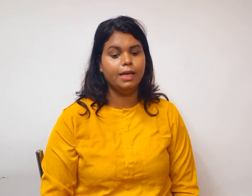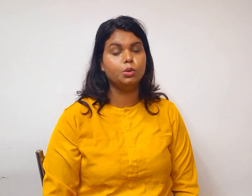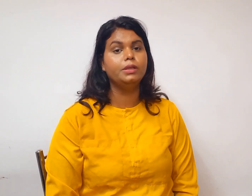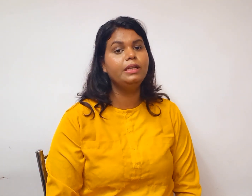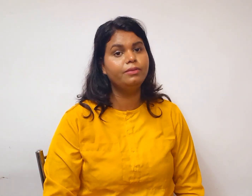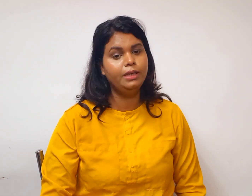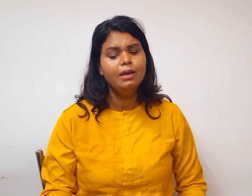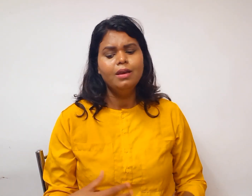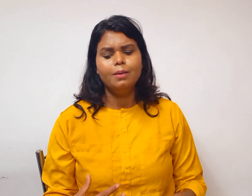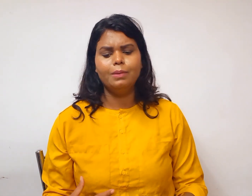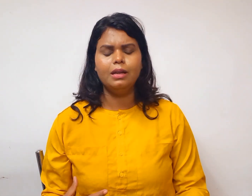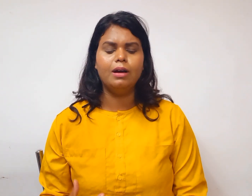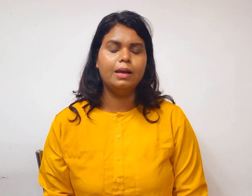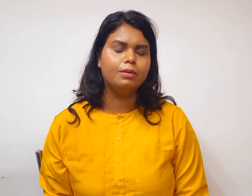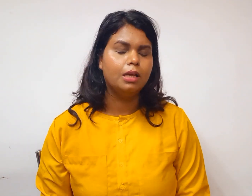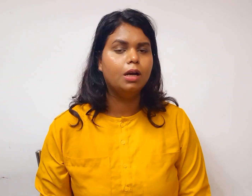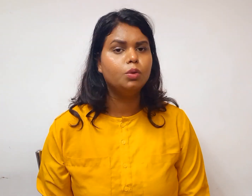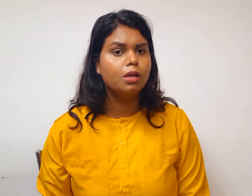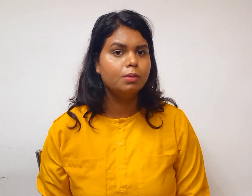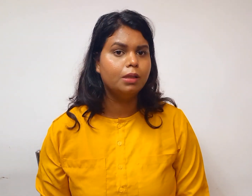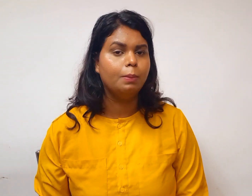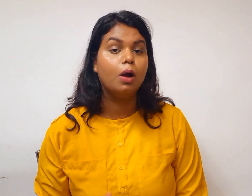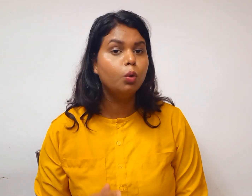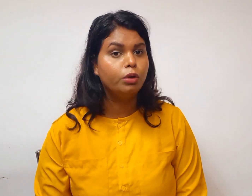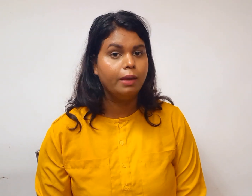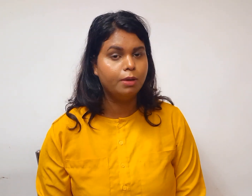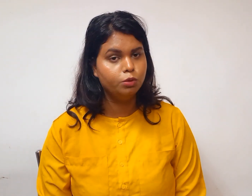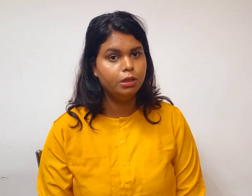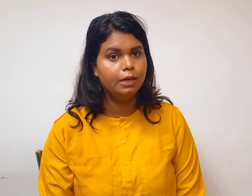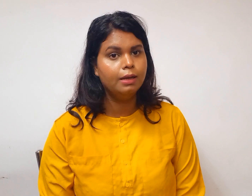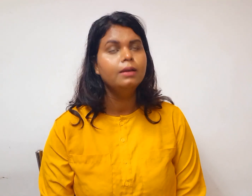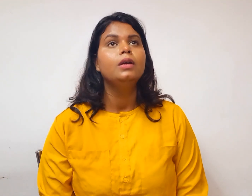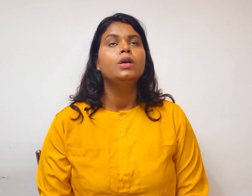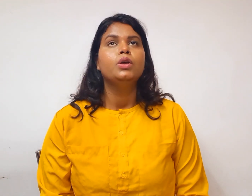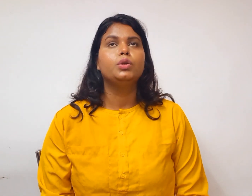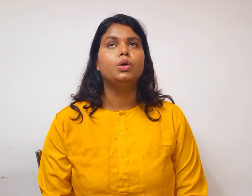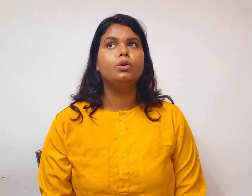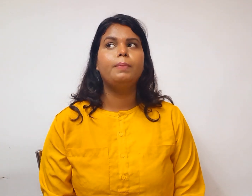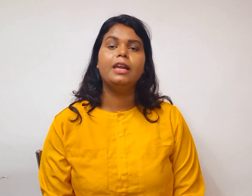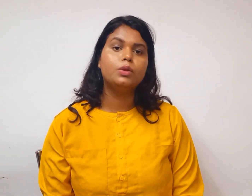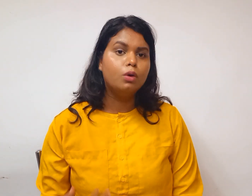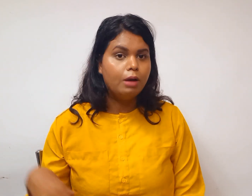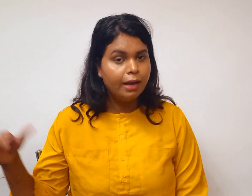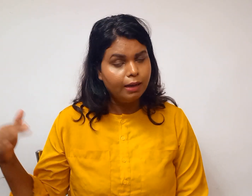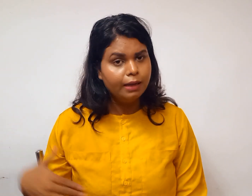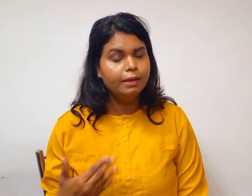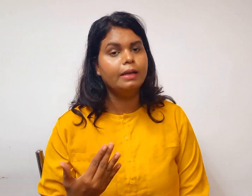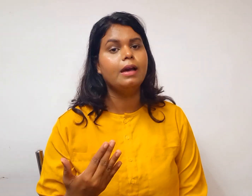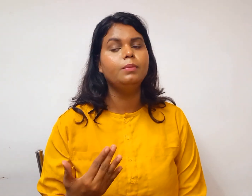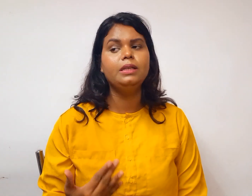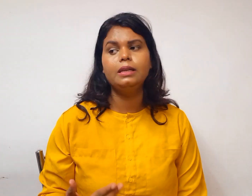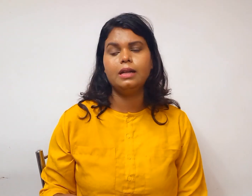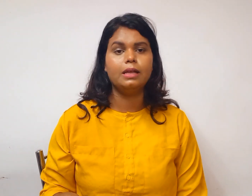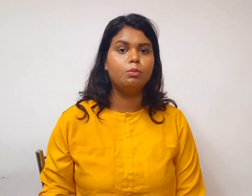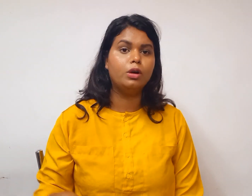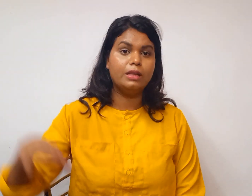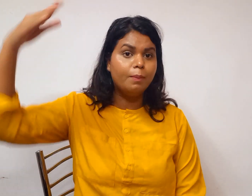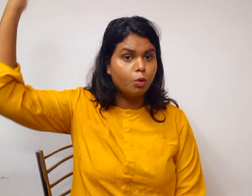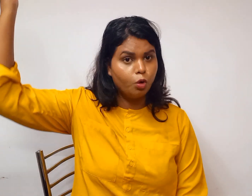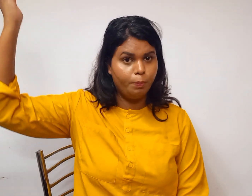है, तो डिलीवरी मतलब वाला था थोड़ा सा मतलब अकड़ू टाइप का मुझे लगा। तो पहले तो वो आने का नाम ही नहीं ले रहा था, बोल रहा था आप रोड पे हो,